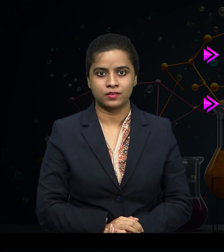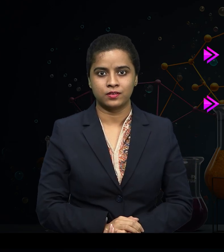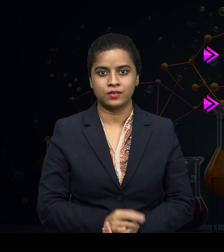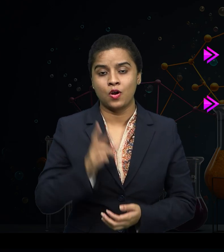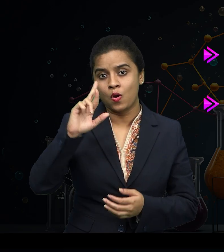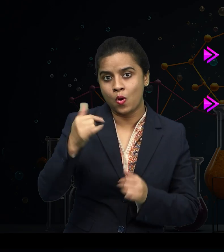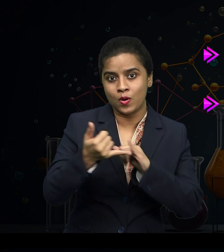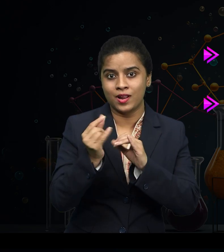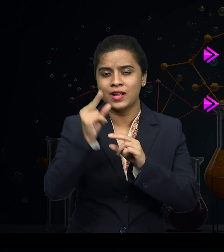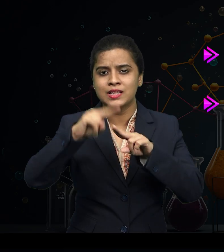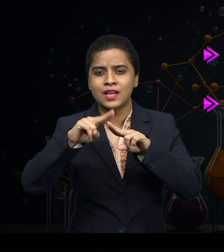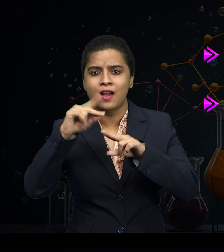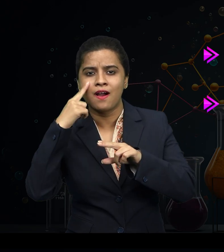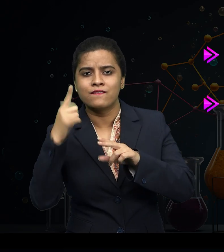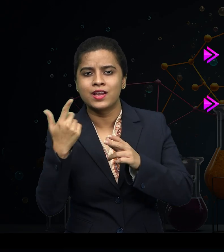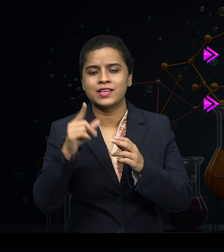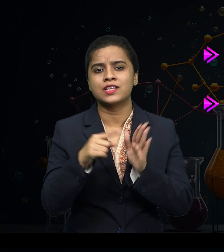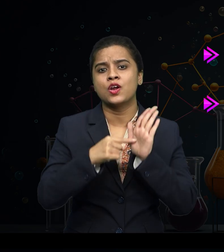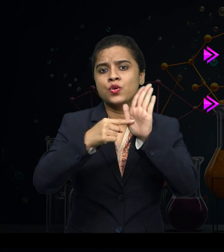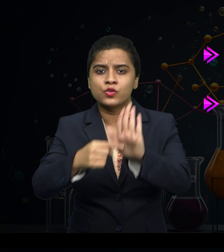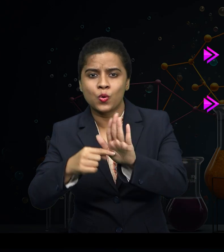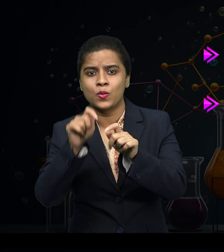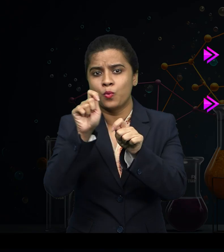आणि किंवा सफिक्स.